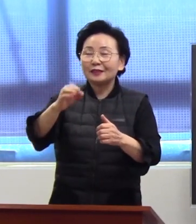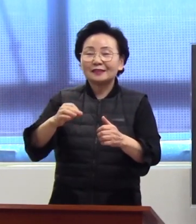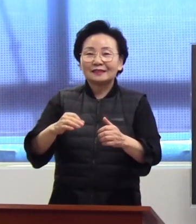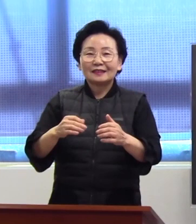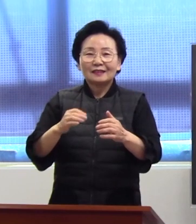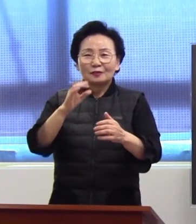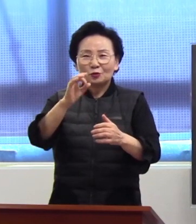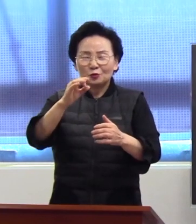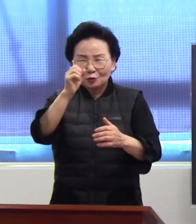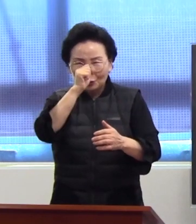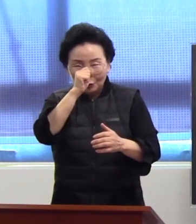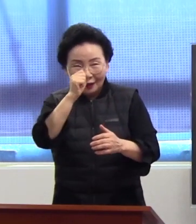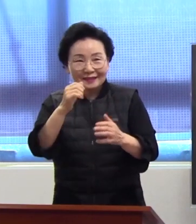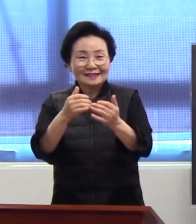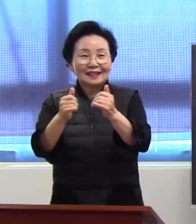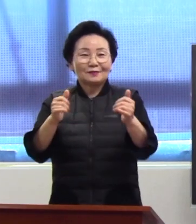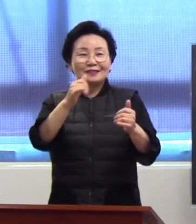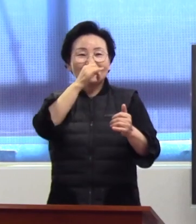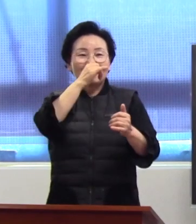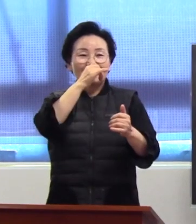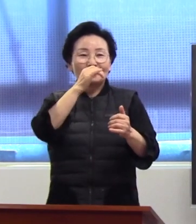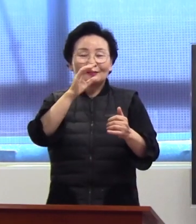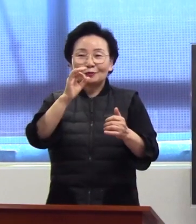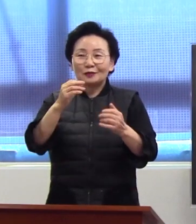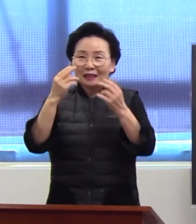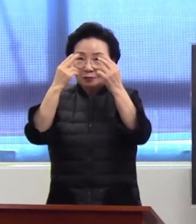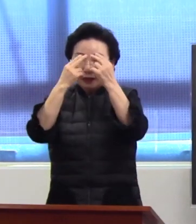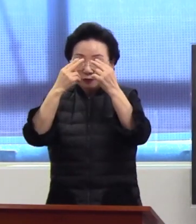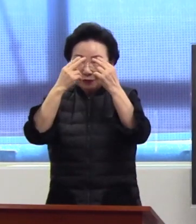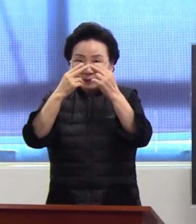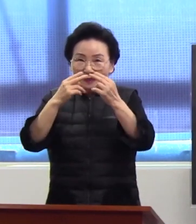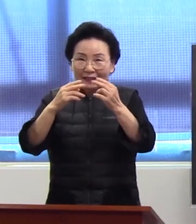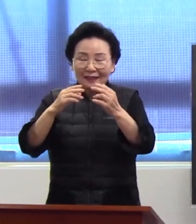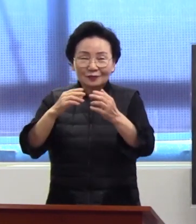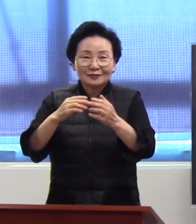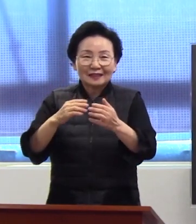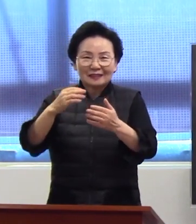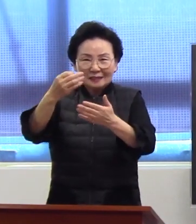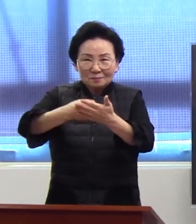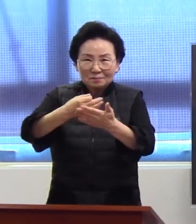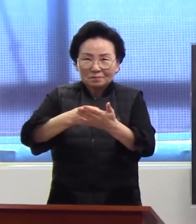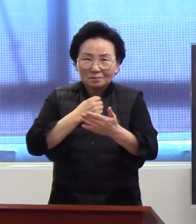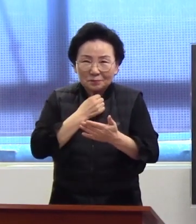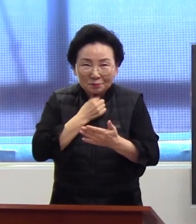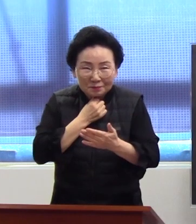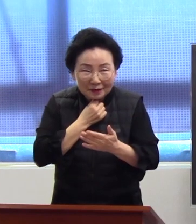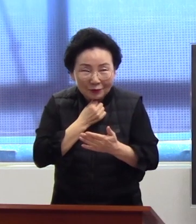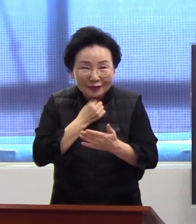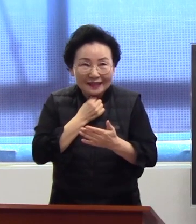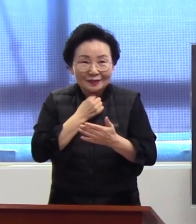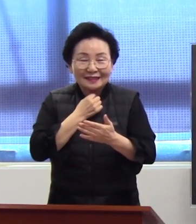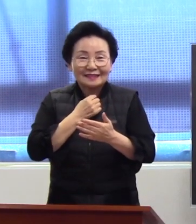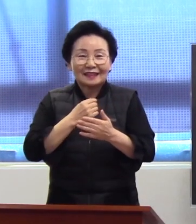보면 돈 좋아하는 사람 있잖아. 돈이랑 막 눈 빨개가지고 그냥 막 벌으려고 하는